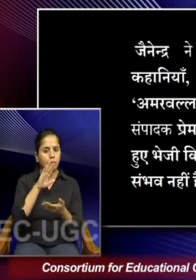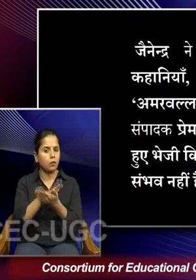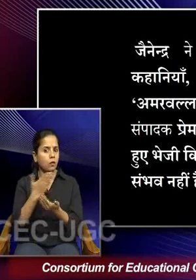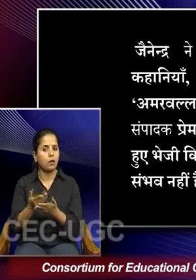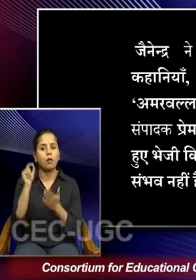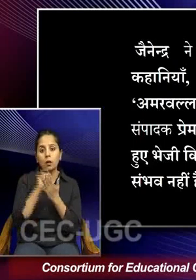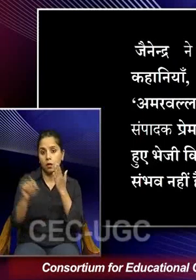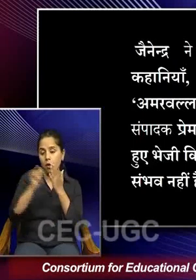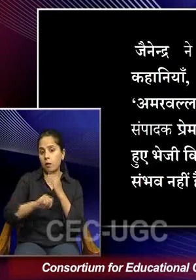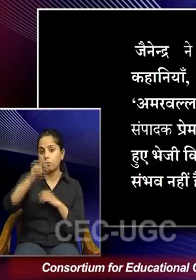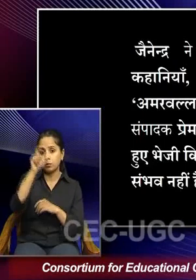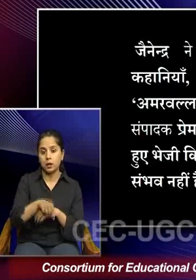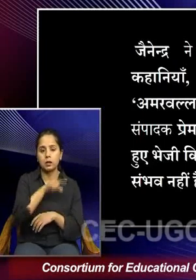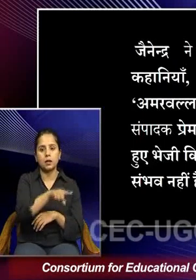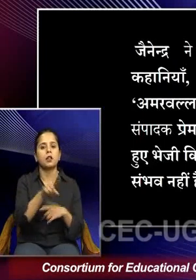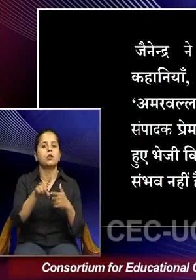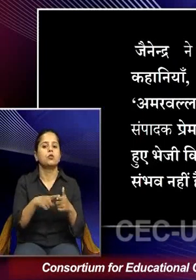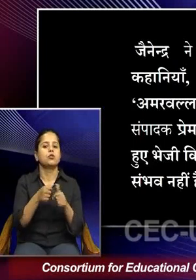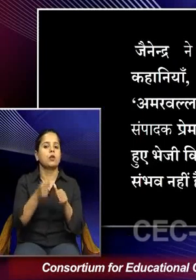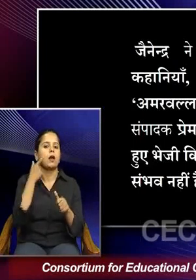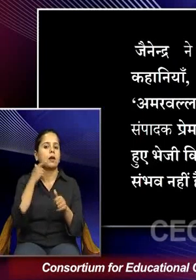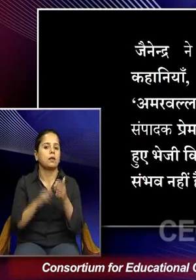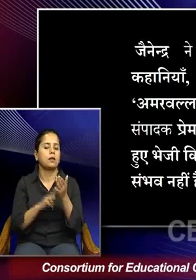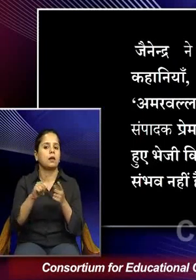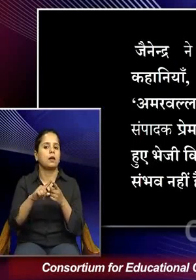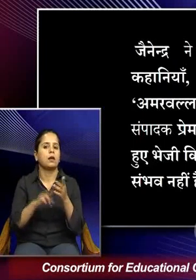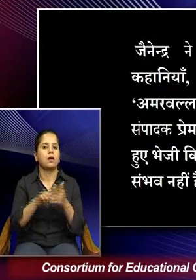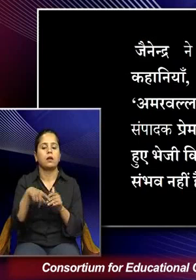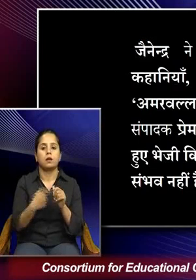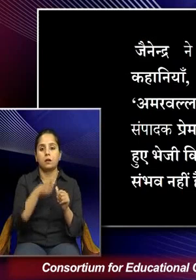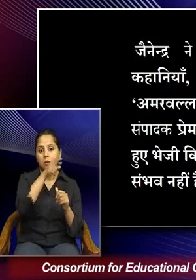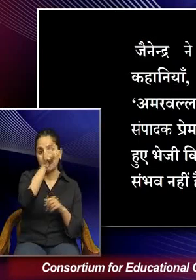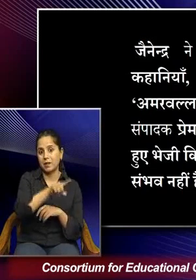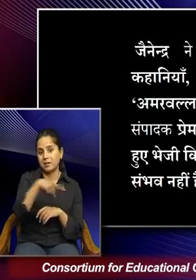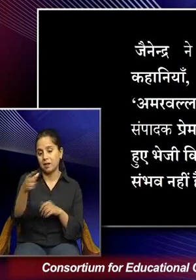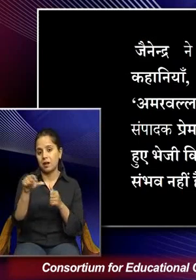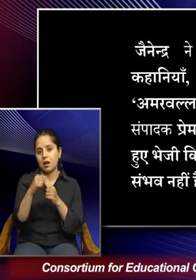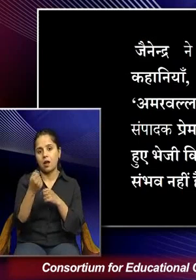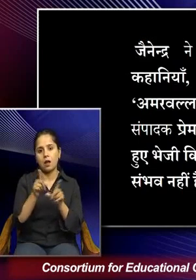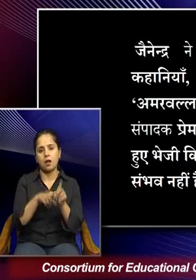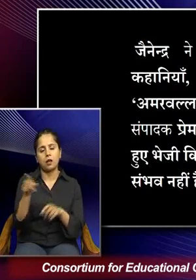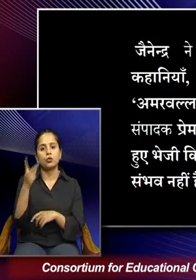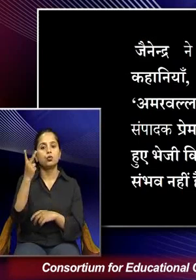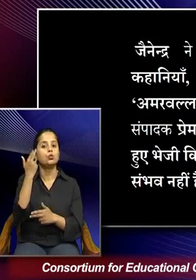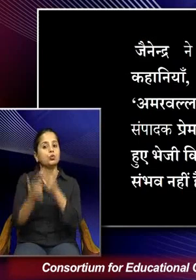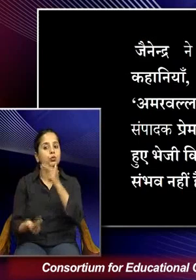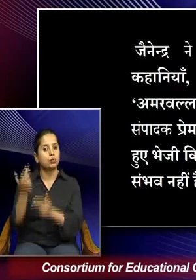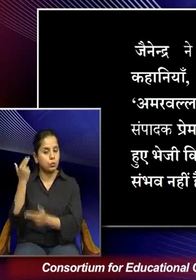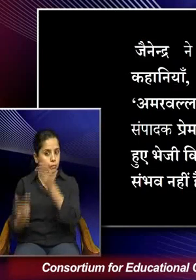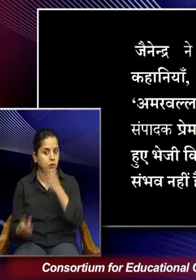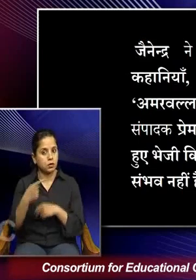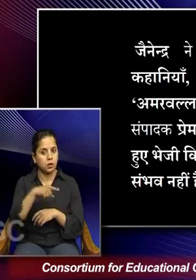कथाकार जैनेंद्र ने सच्चिदानंद की दो कहानी